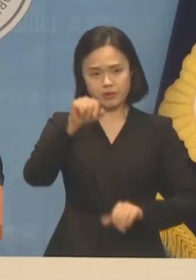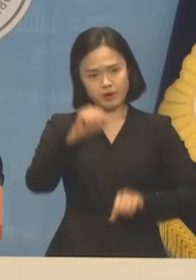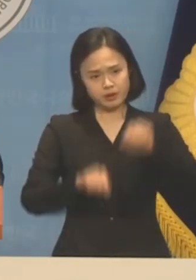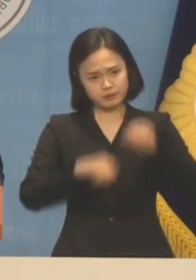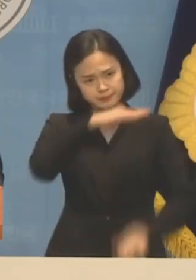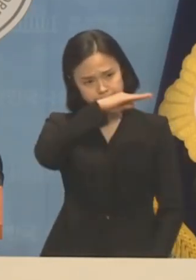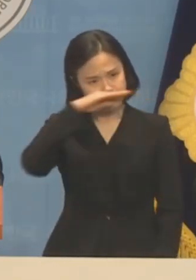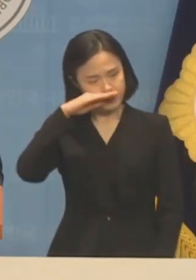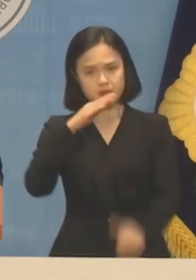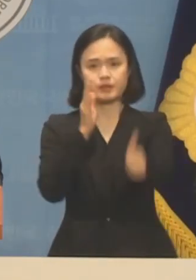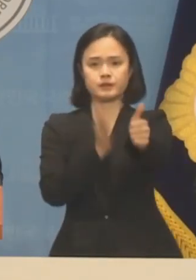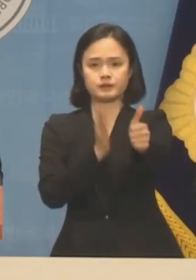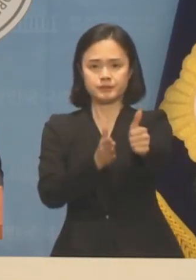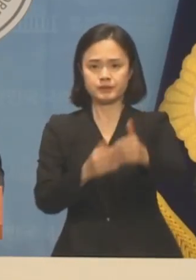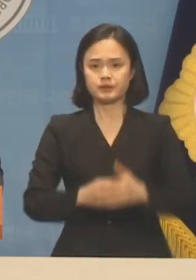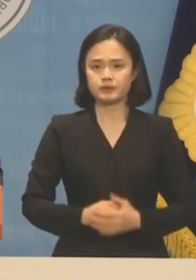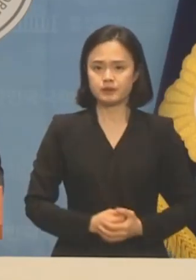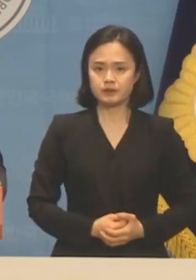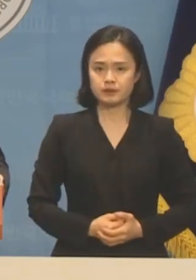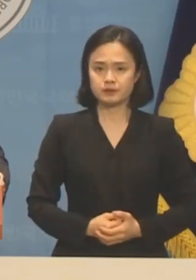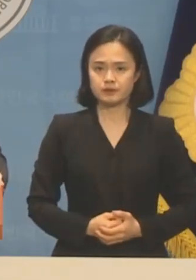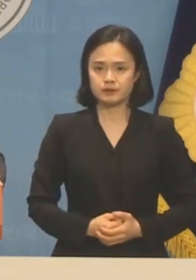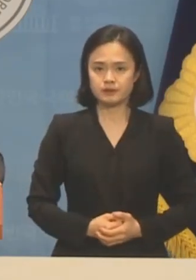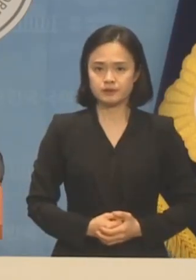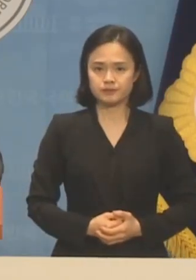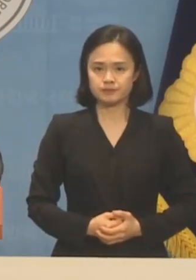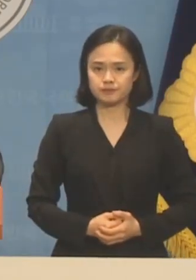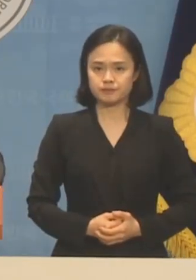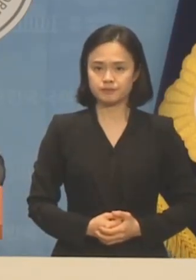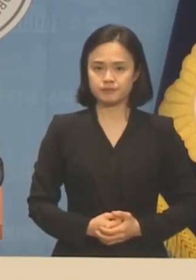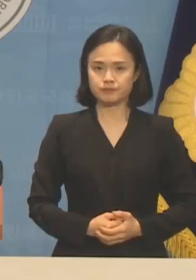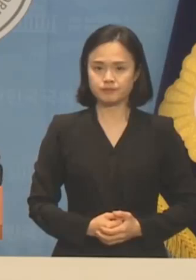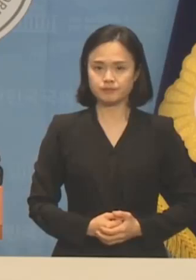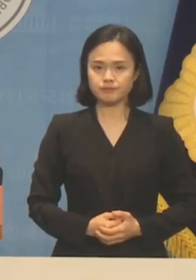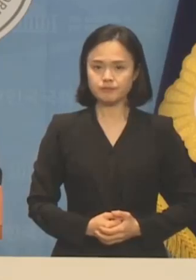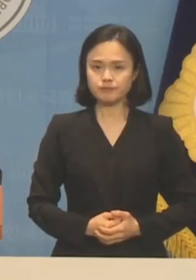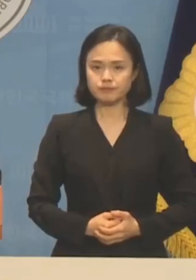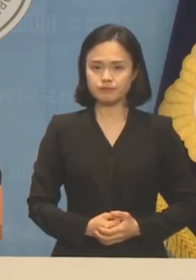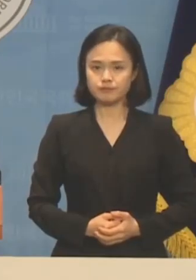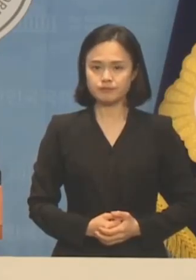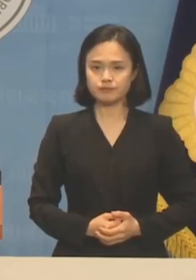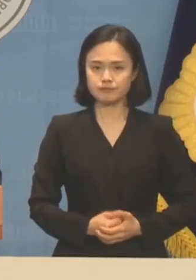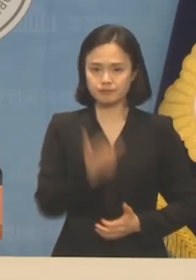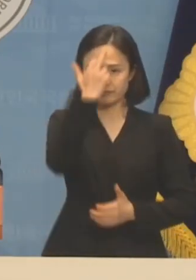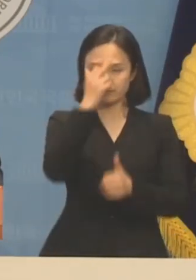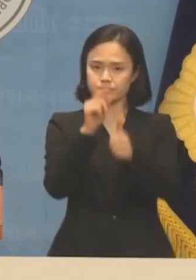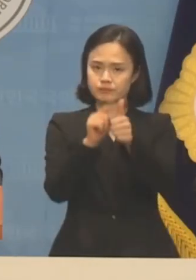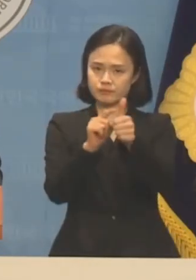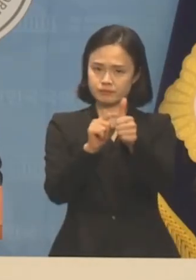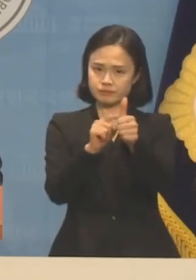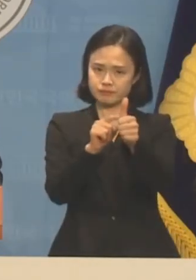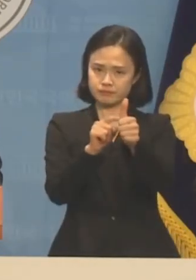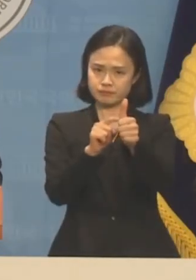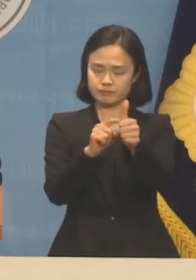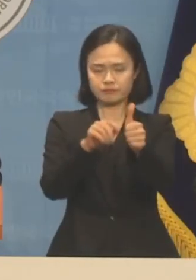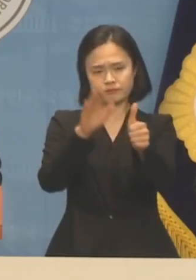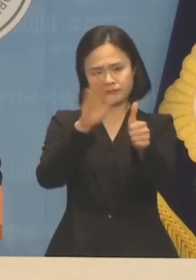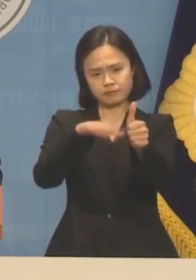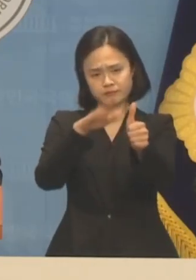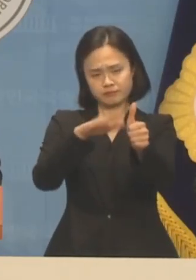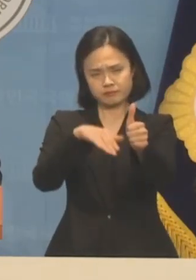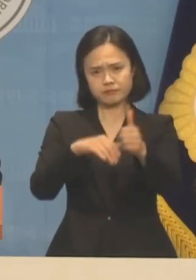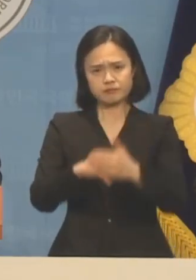요청합니다. 오늘 이후에 최상목 대행이 다시 중심을 잡고 필요로